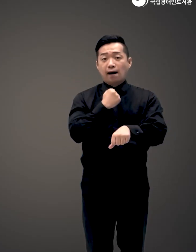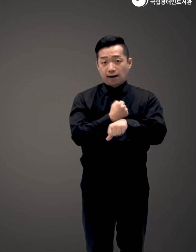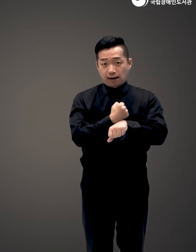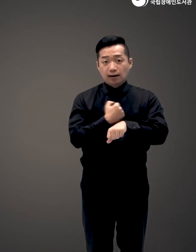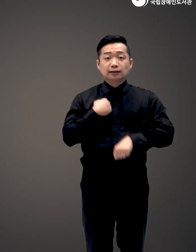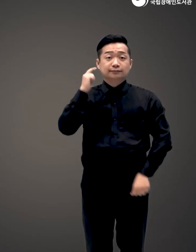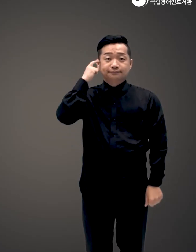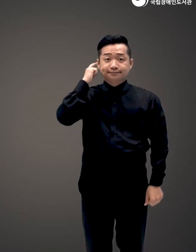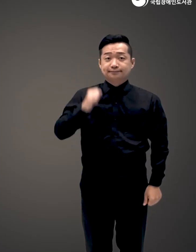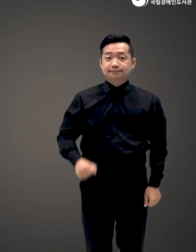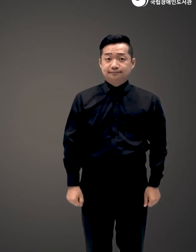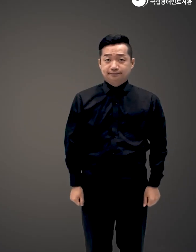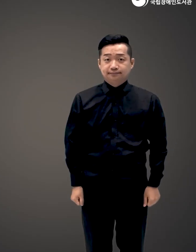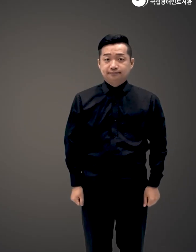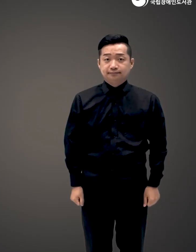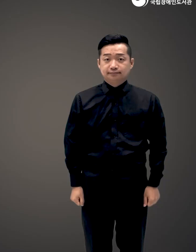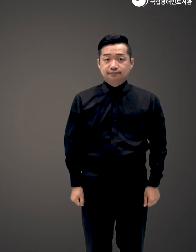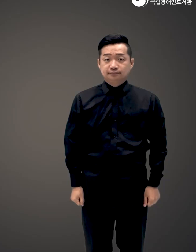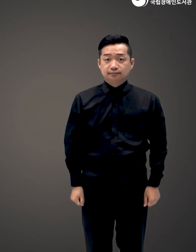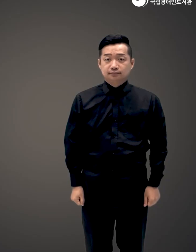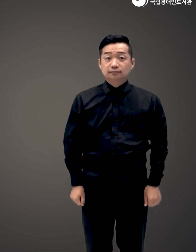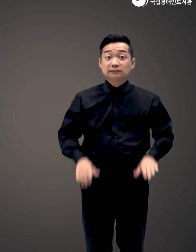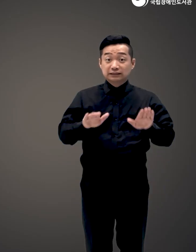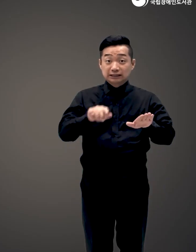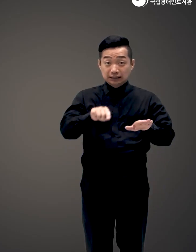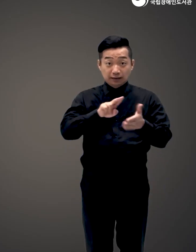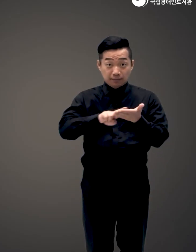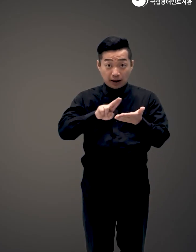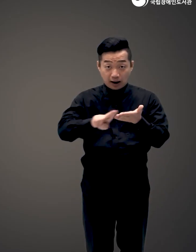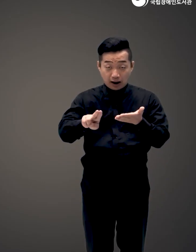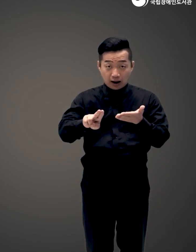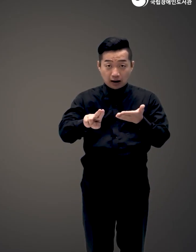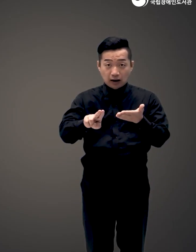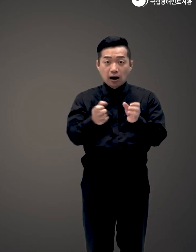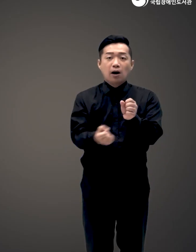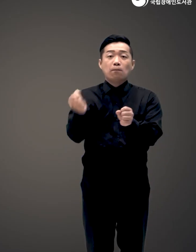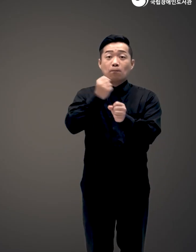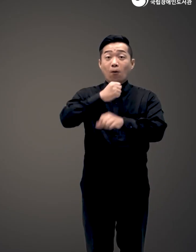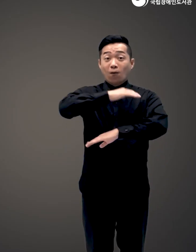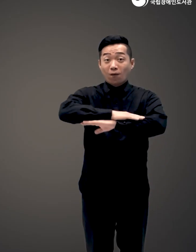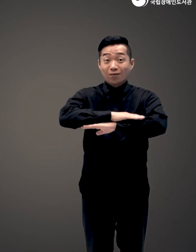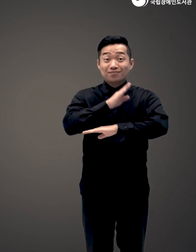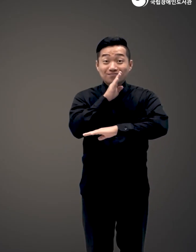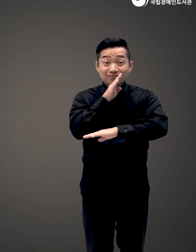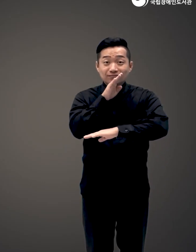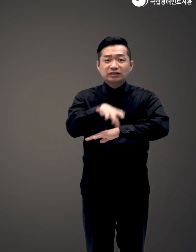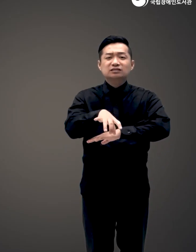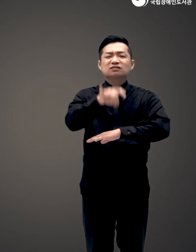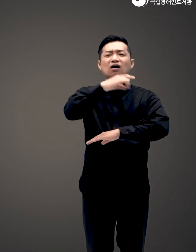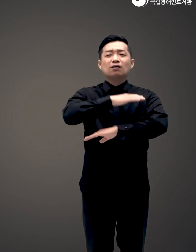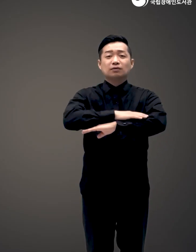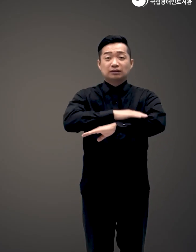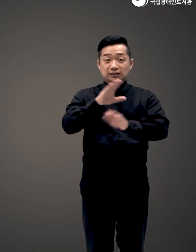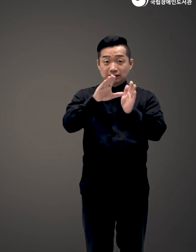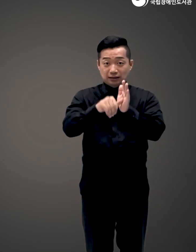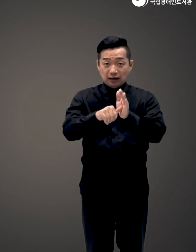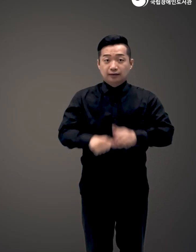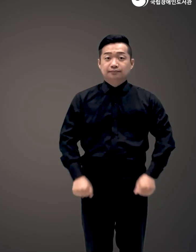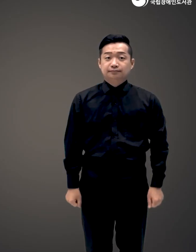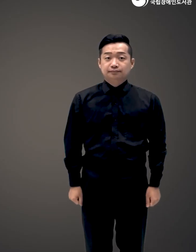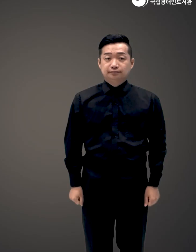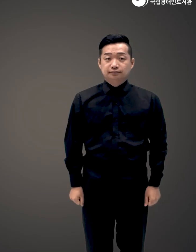만화가 했다고 생각해요. 근데 이게 지금 이제 복간됐지만 그 처음에